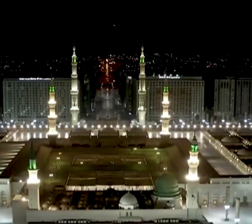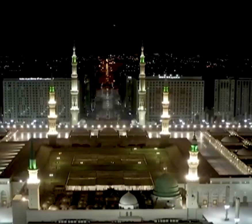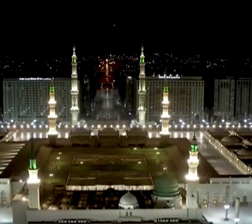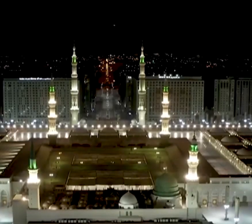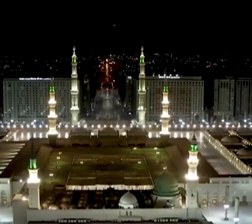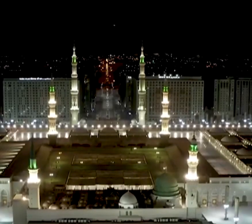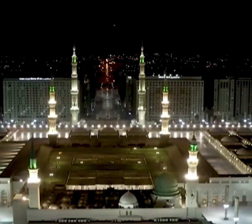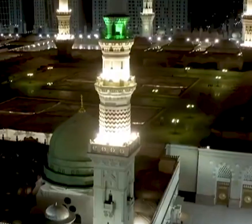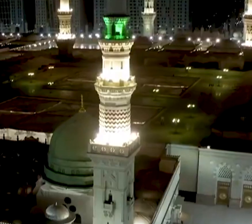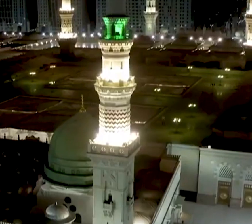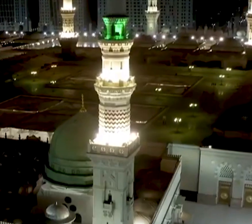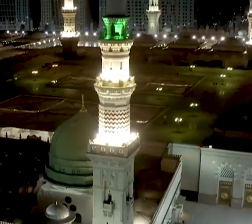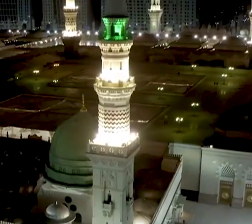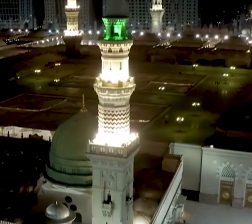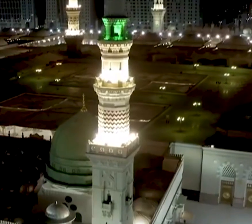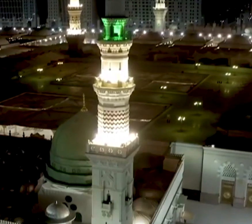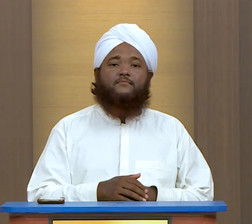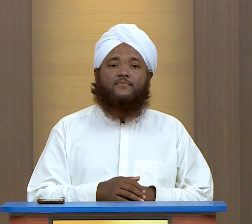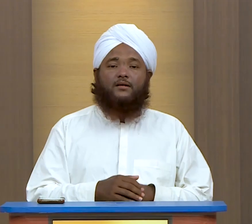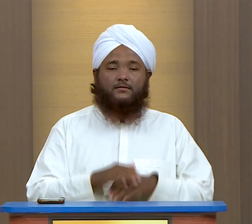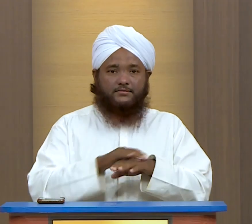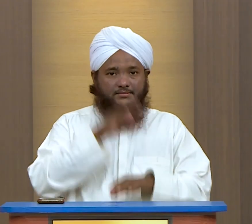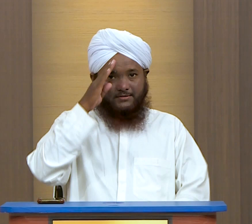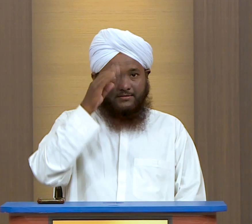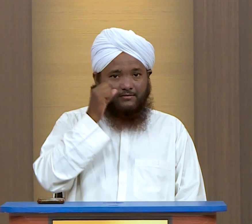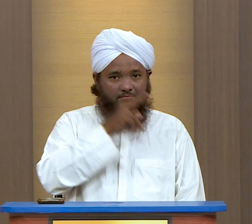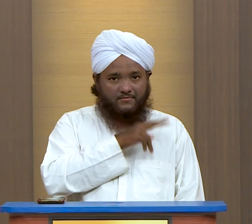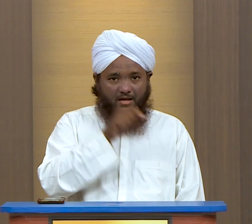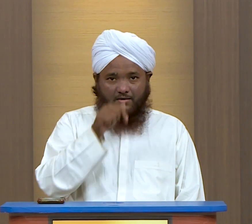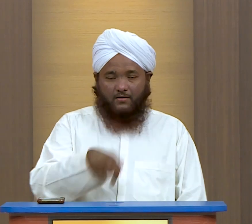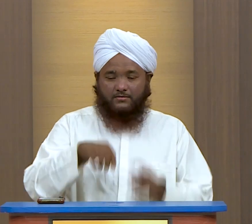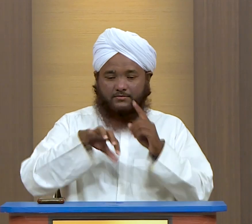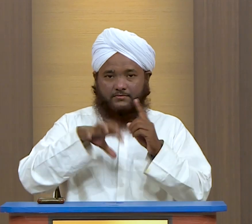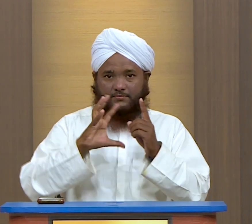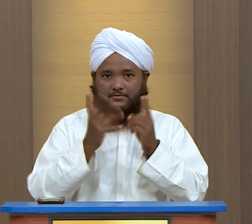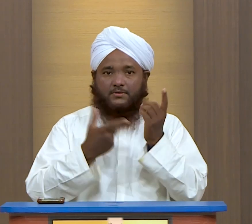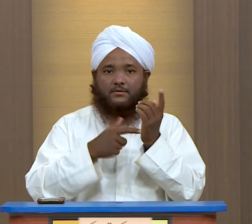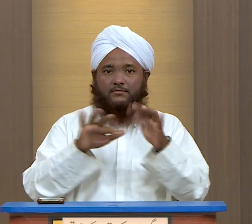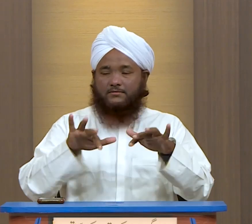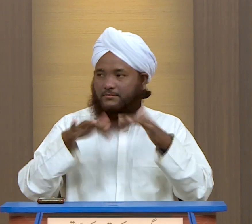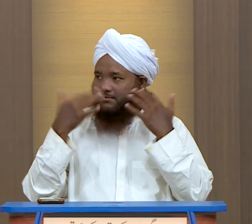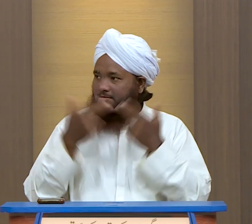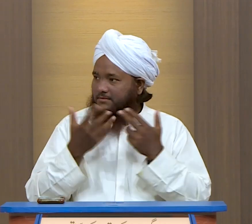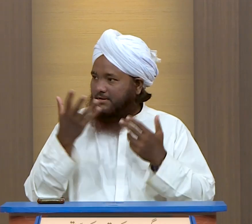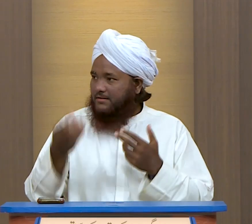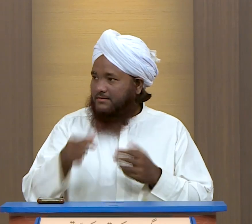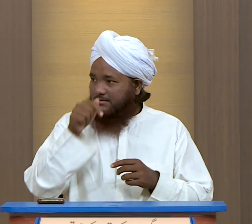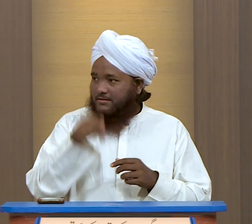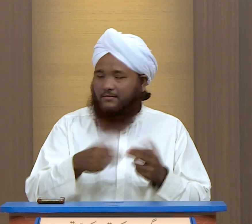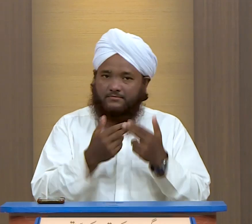آلک واصحابک یا نور اللہ۔ پیارے اسلامی بھائیوں اور مدنی چینل کے ناظرین، پروگرام ہے ایک قصہ ایک سبق،